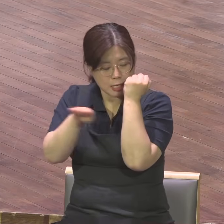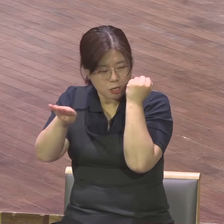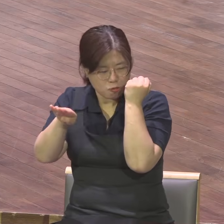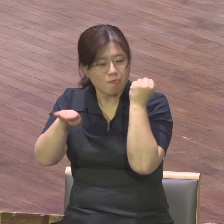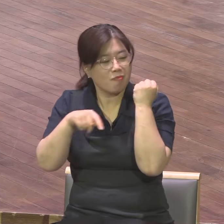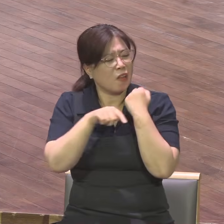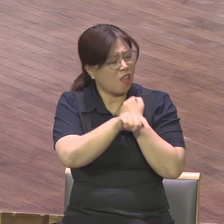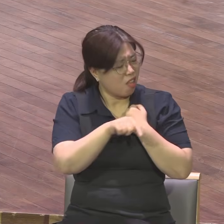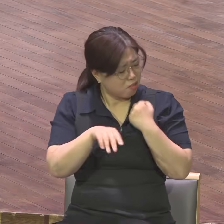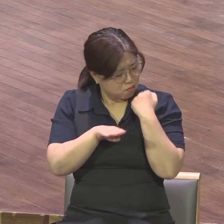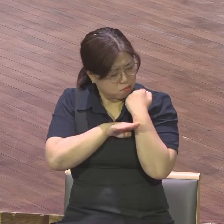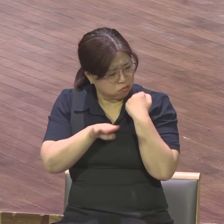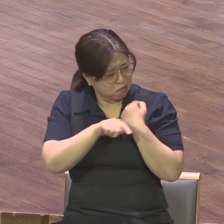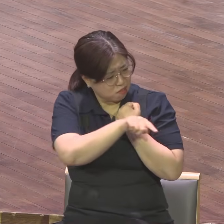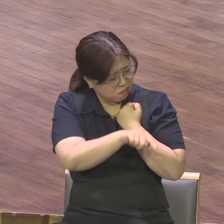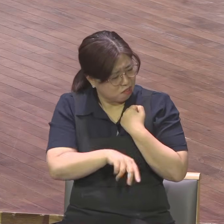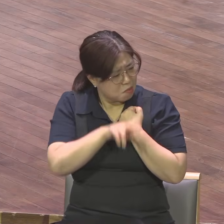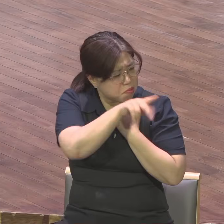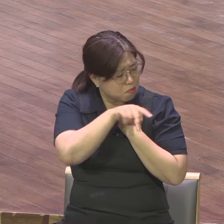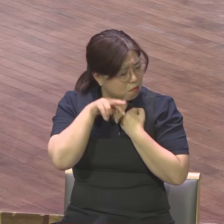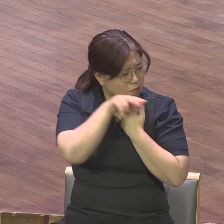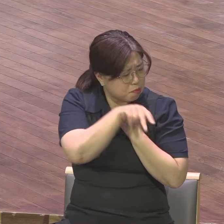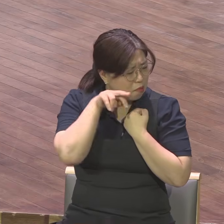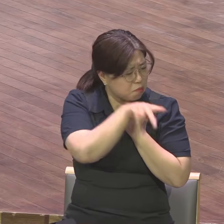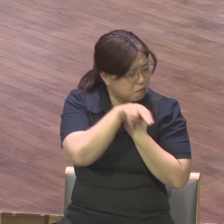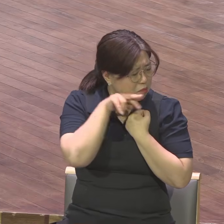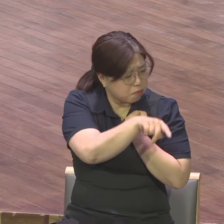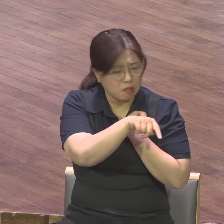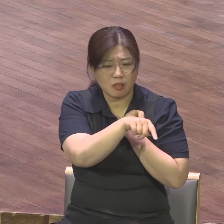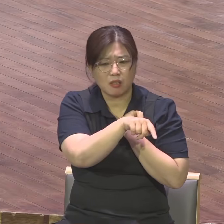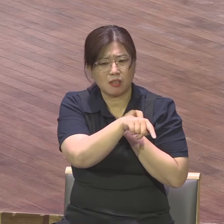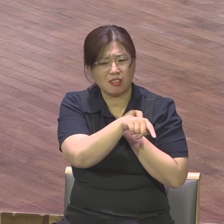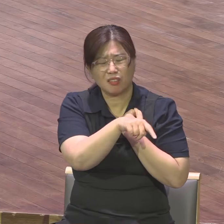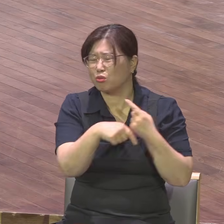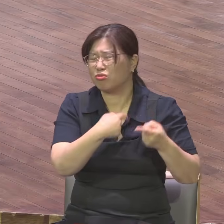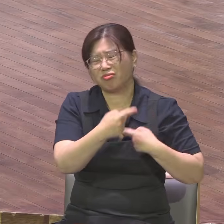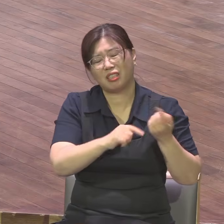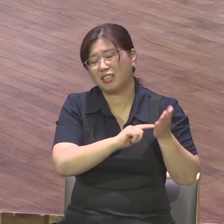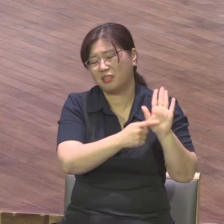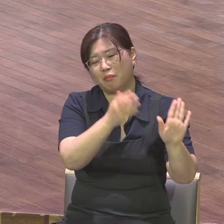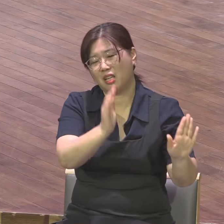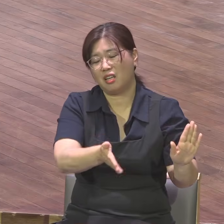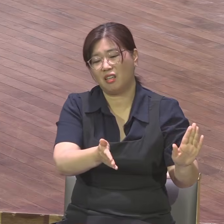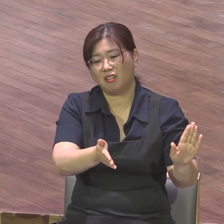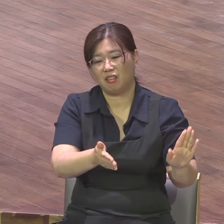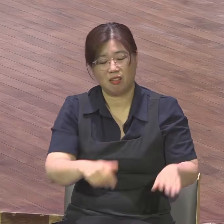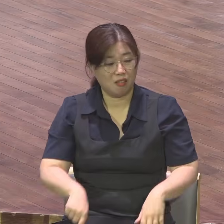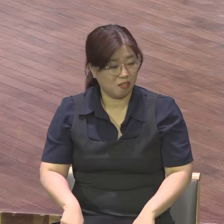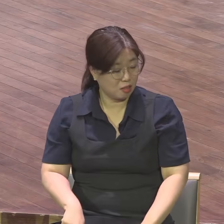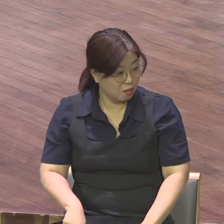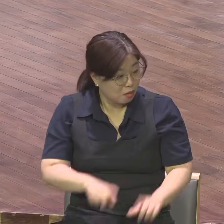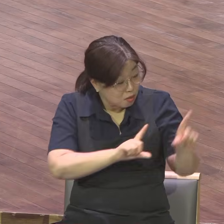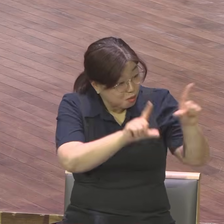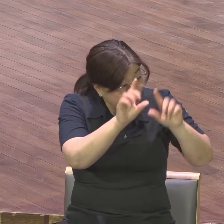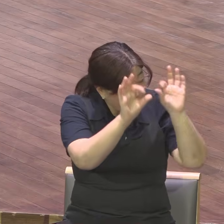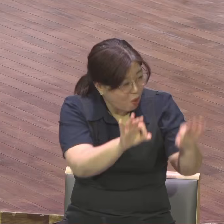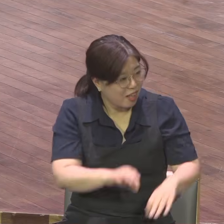상대방의 입장에서 보지 않고 성급하게 판단하지 말라는 얘기죠.